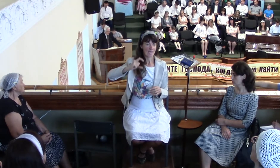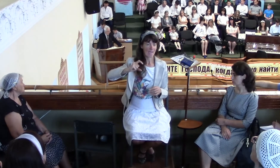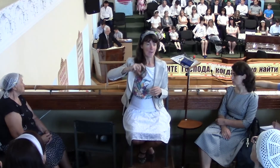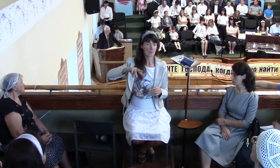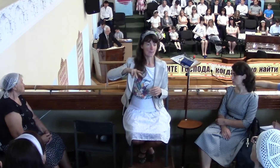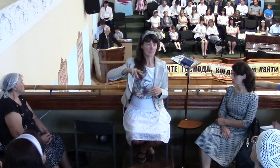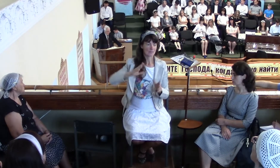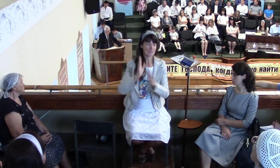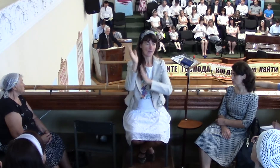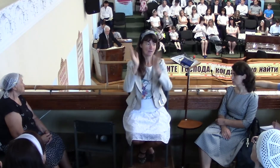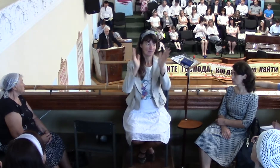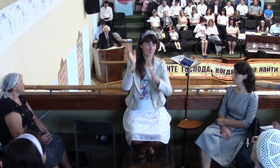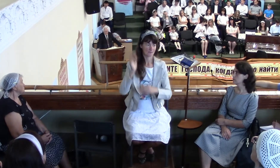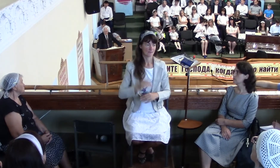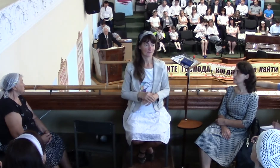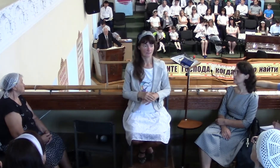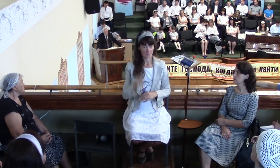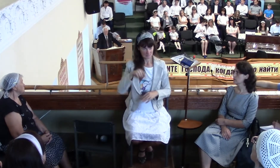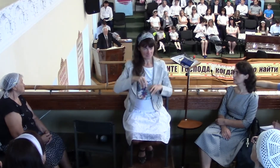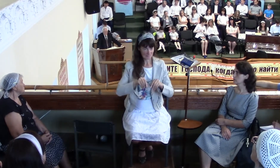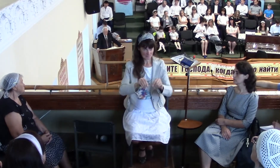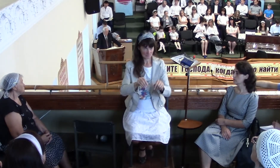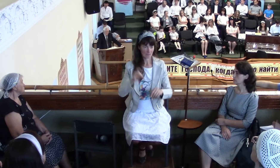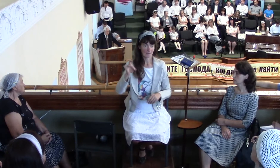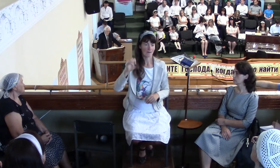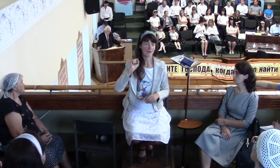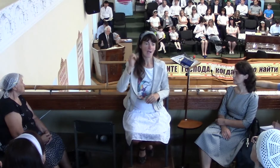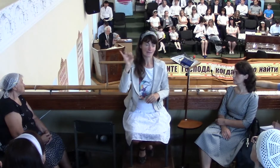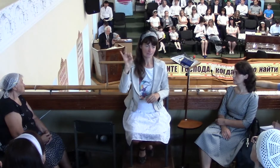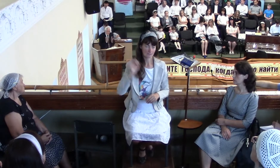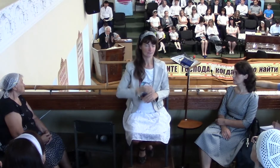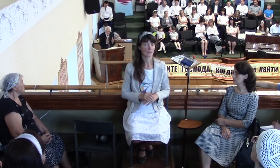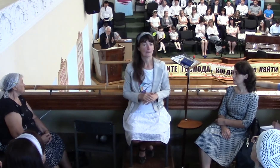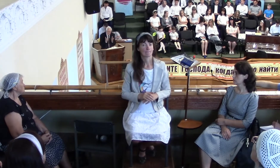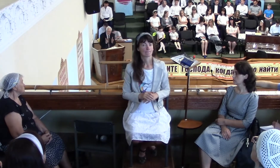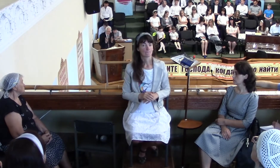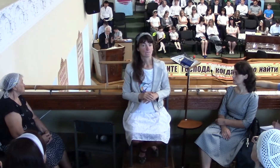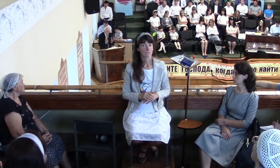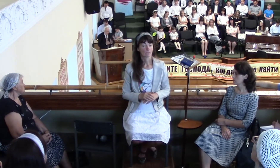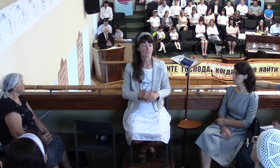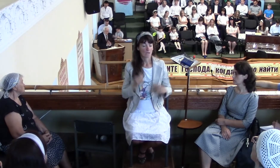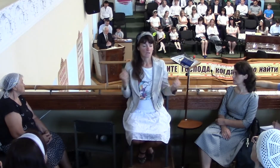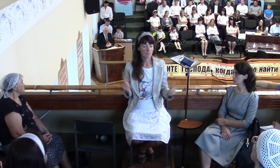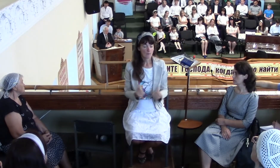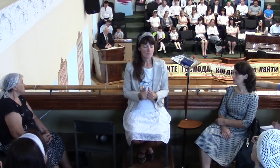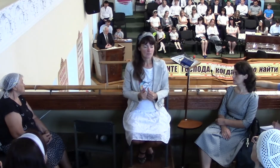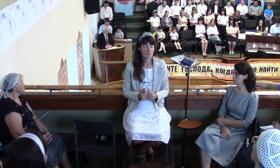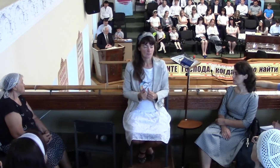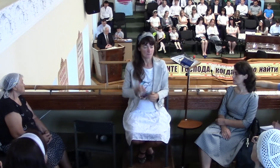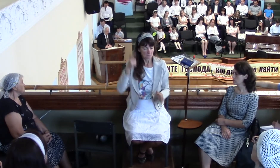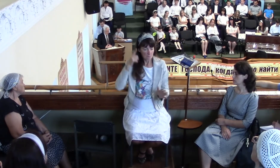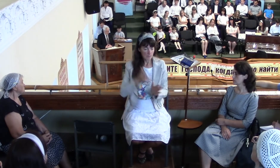чем глубже, тем больше я содрогаюсь от мысли, как мало я еще понимаю.